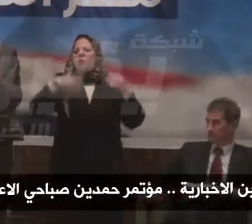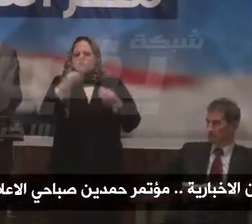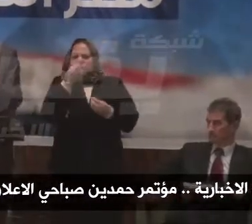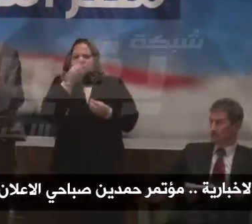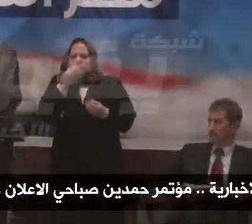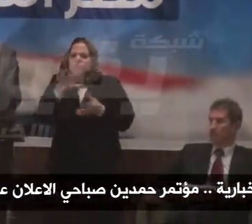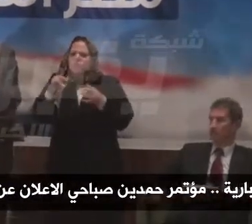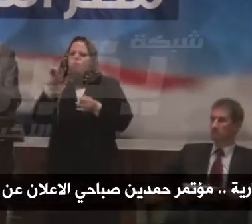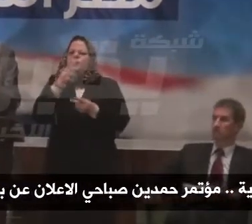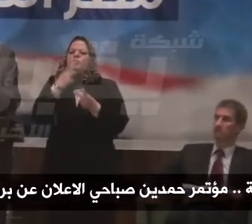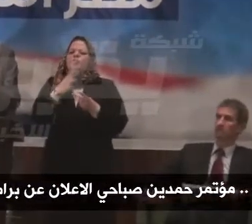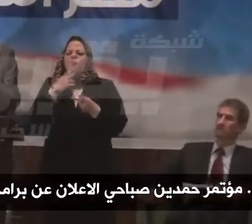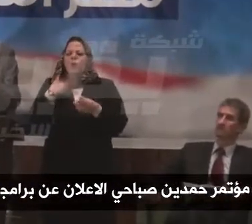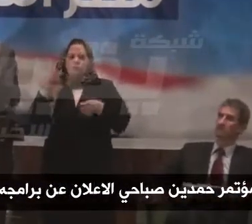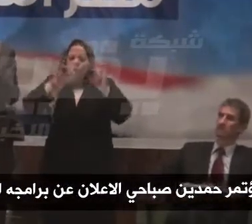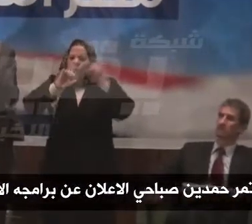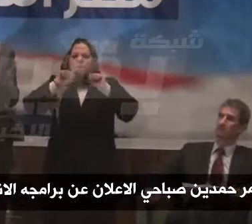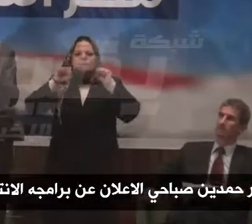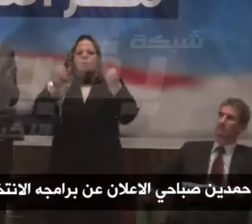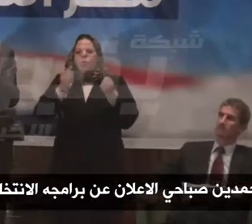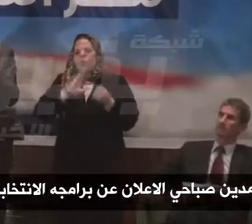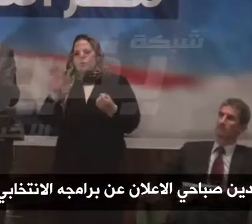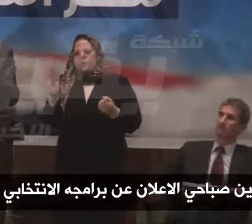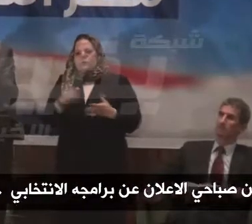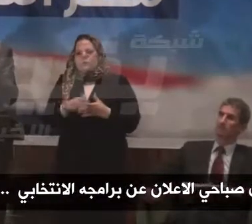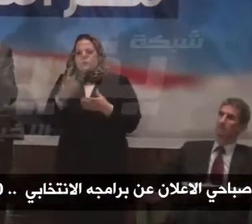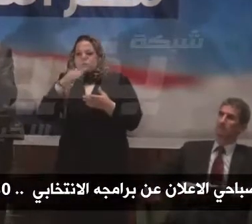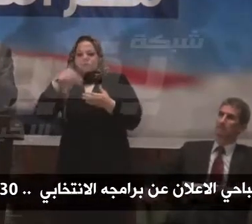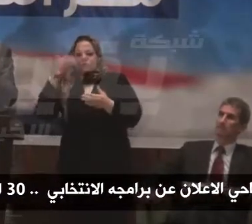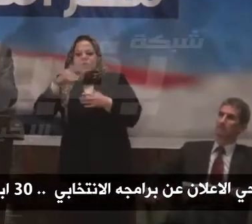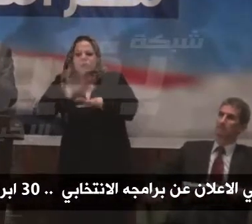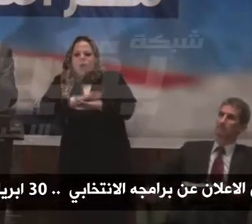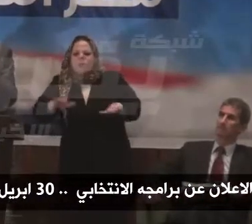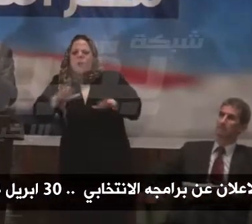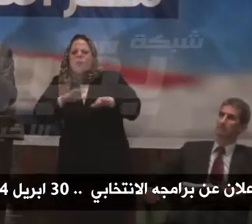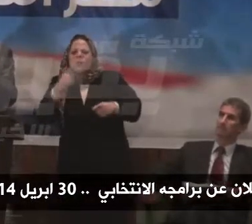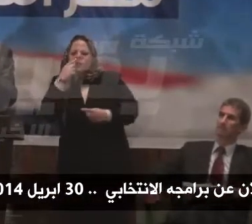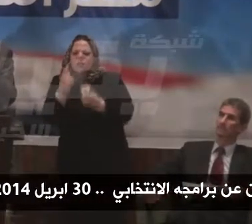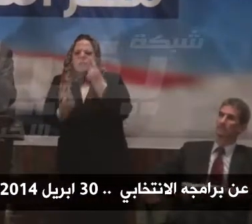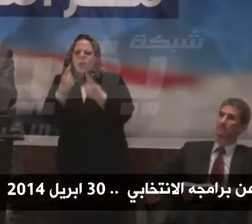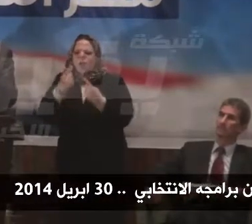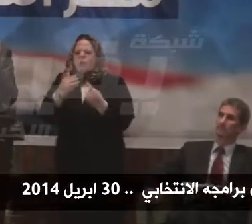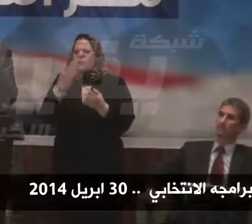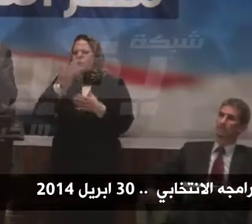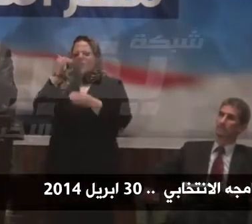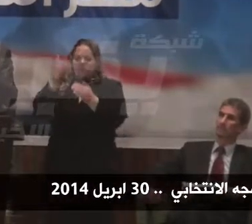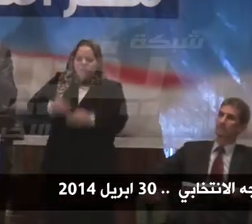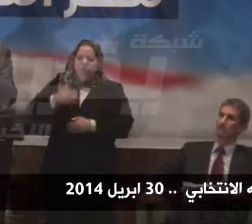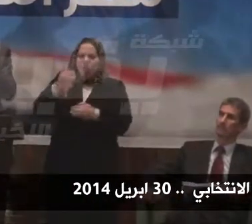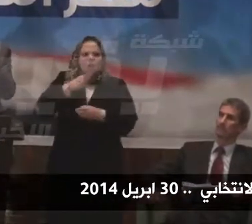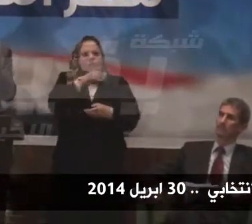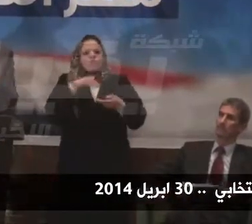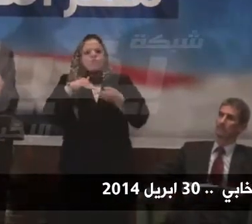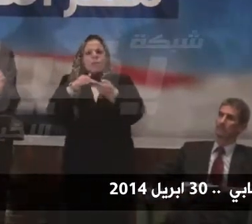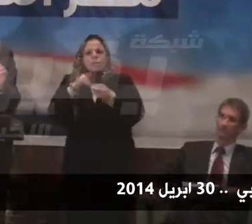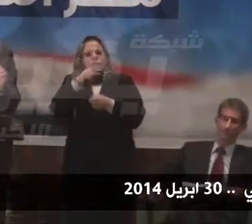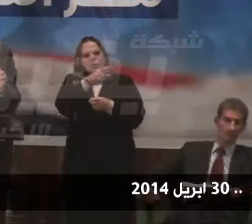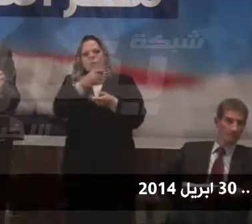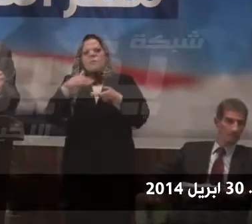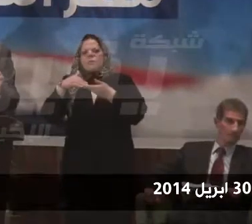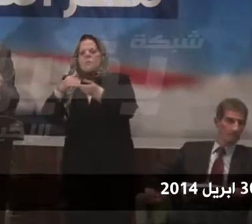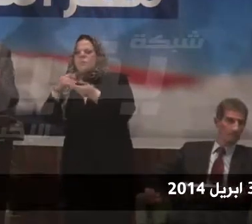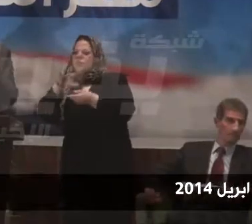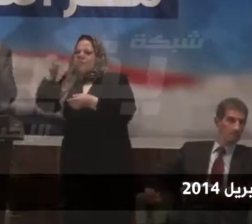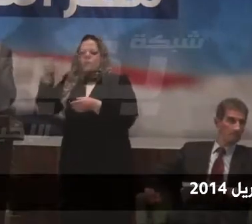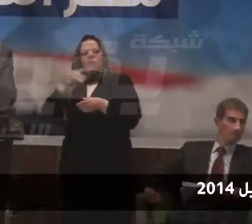الموضوع الآخر والهام بالنسبة لبنك التنمية والكمان الزراعي اللي أصبح الفلاحين بيخدموه مش هو اللي بيخدم